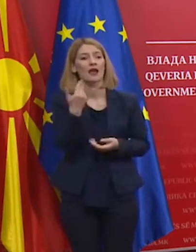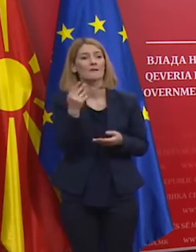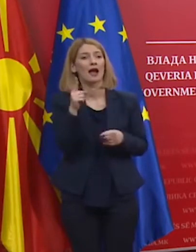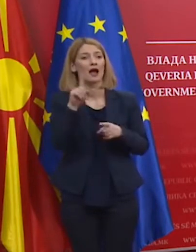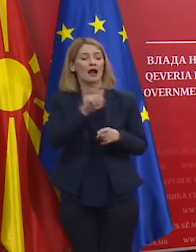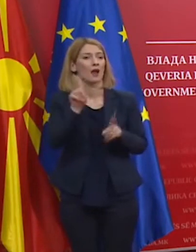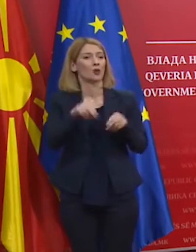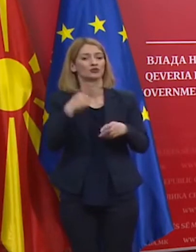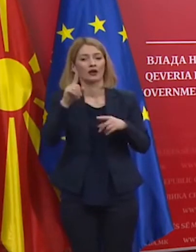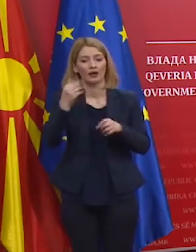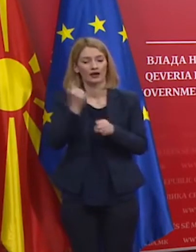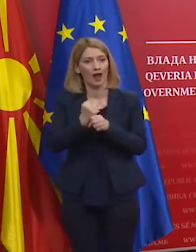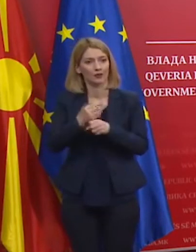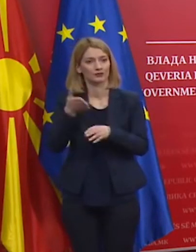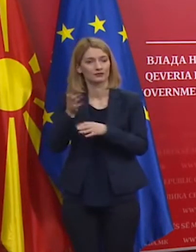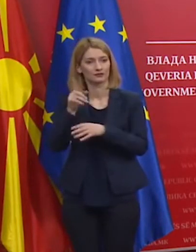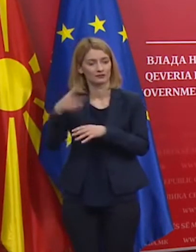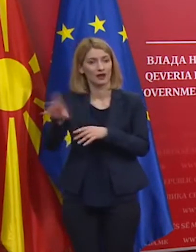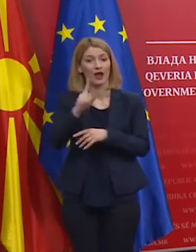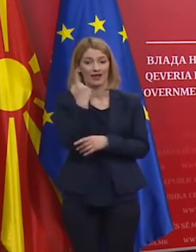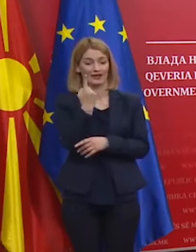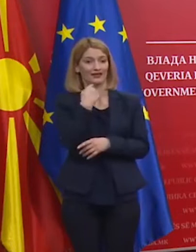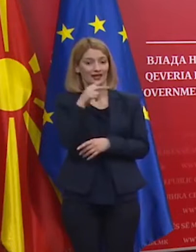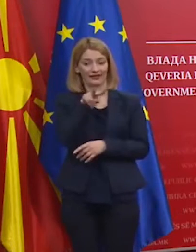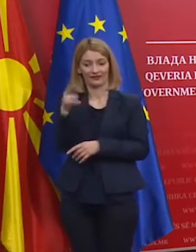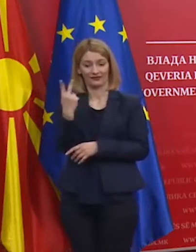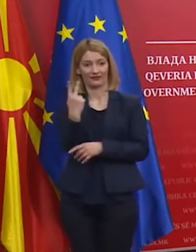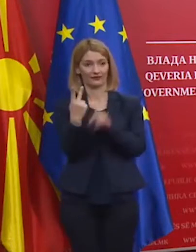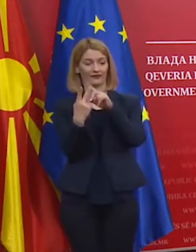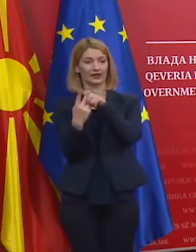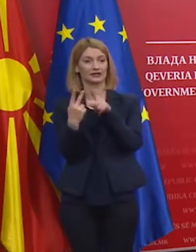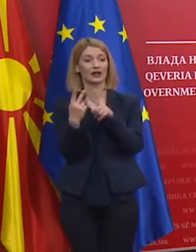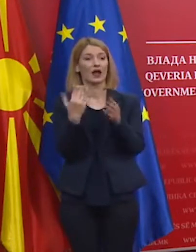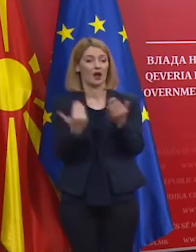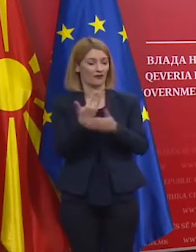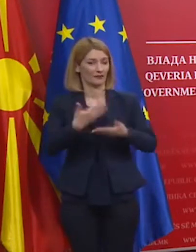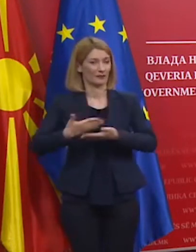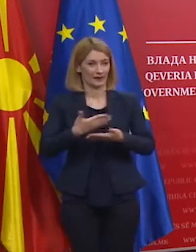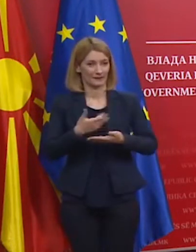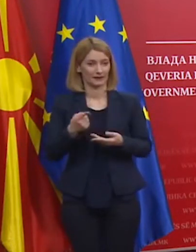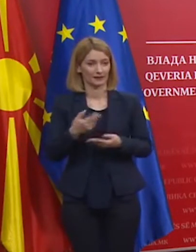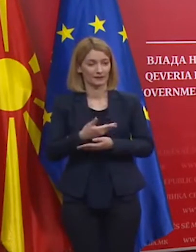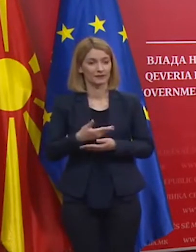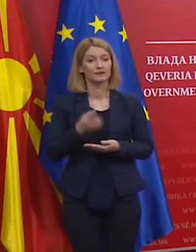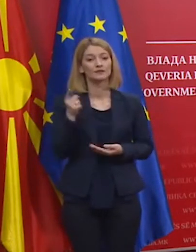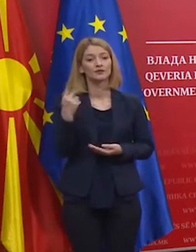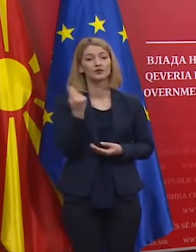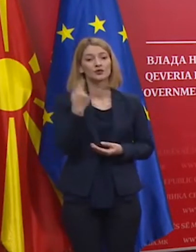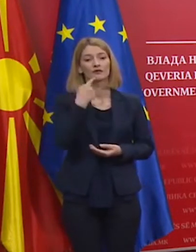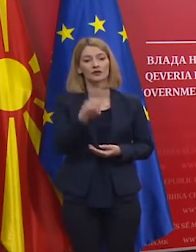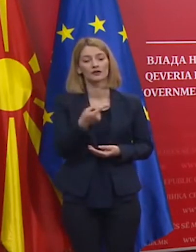од работа како еден од двајцата родители на новороденчина, бидејќи тие велат